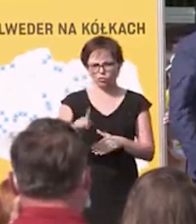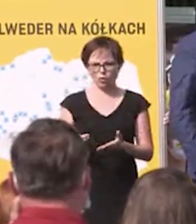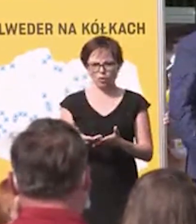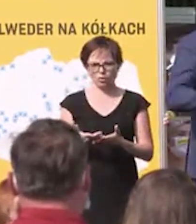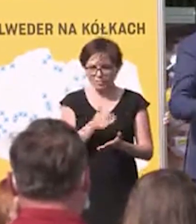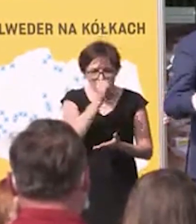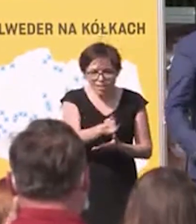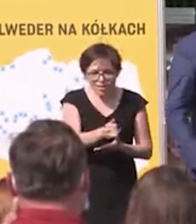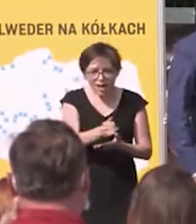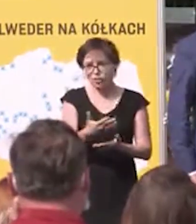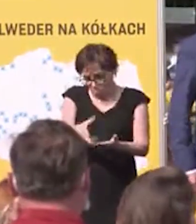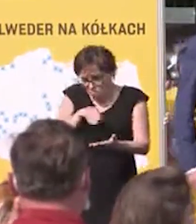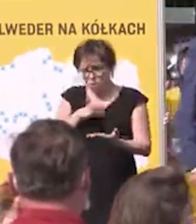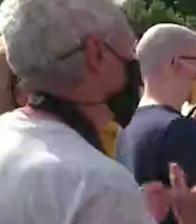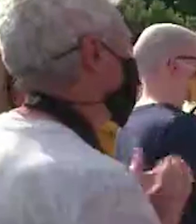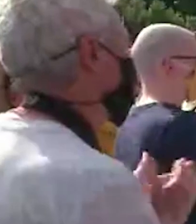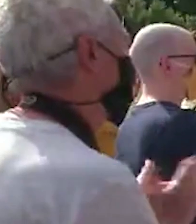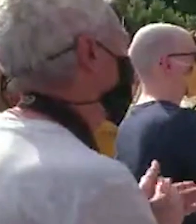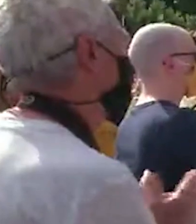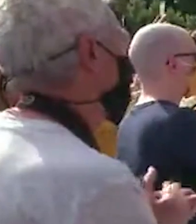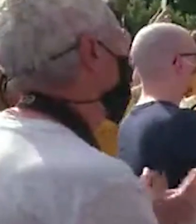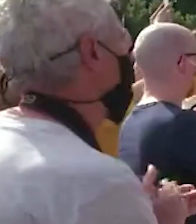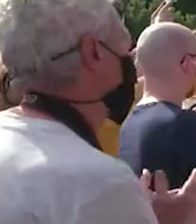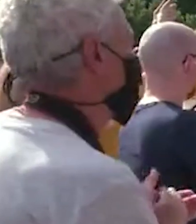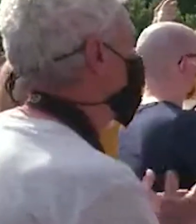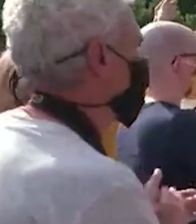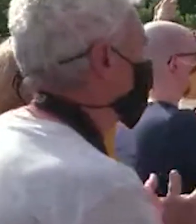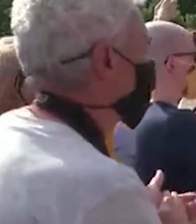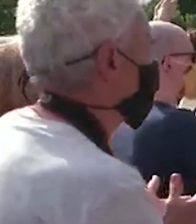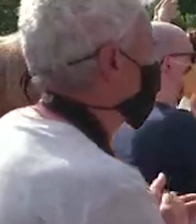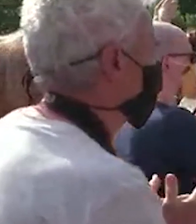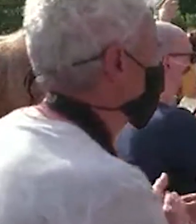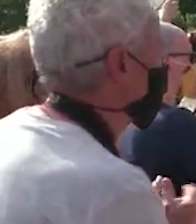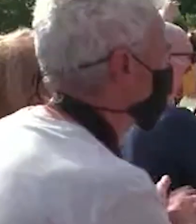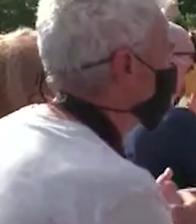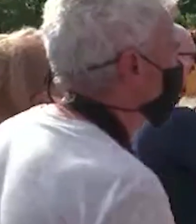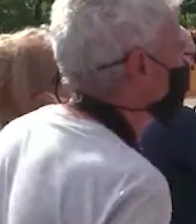Nie da się? Oczywiście, że się da.